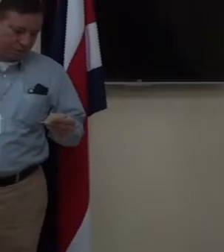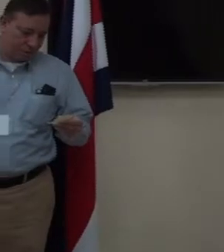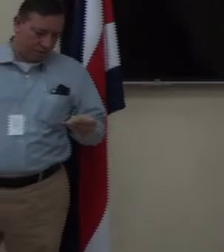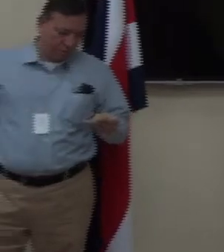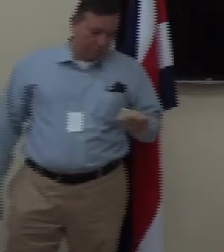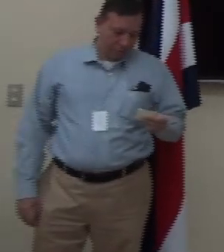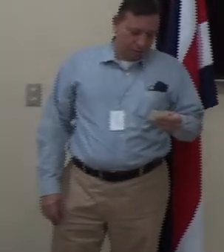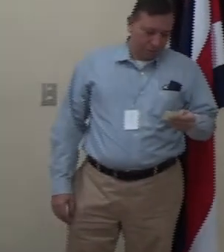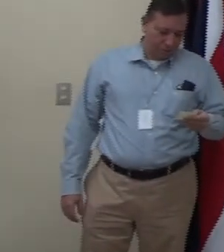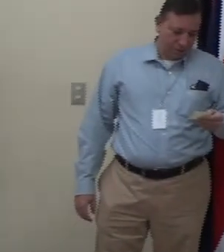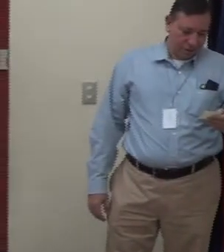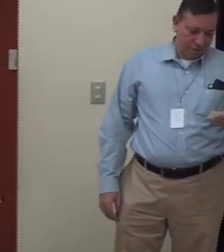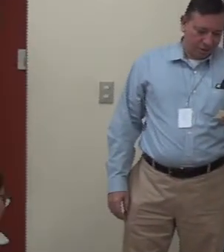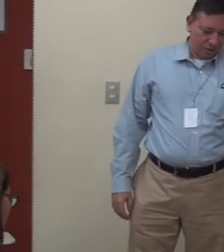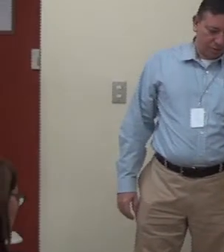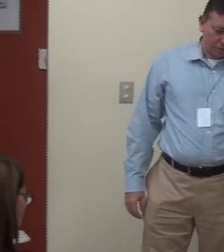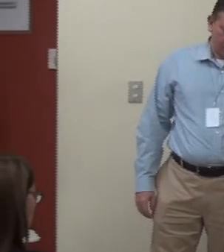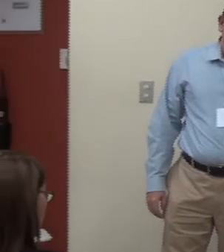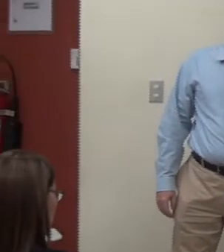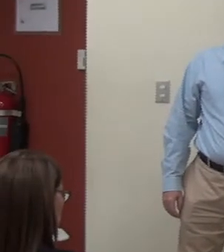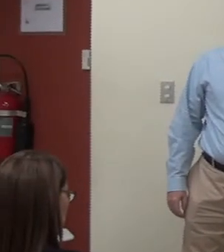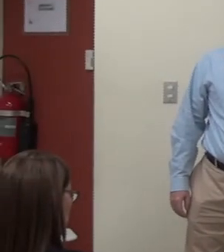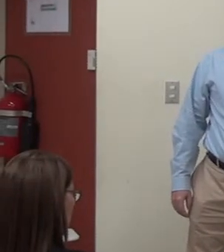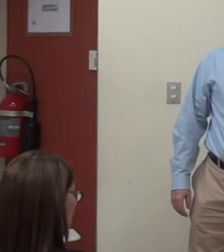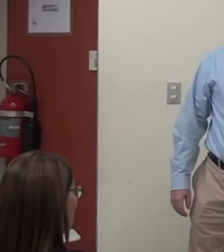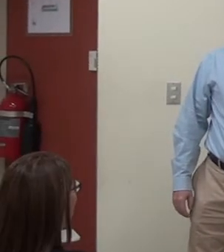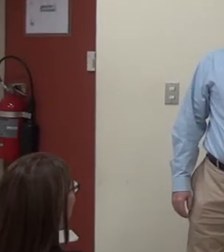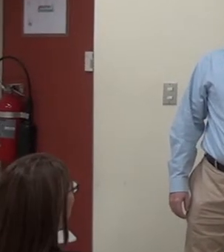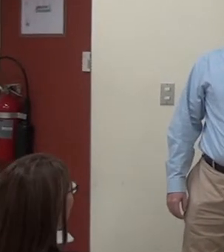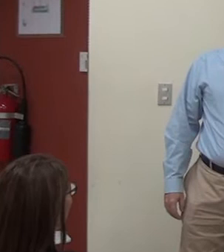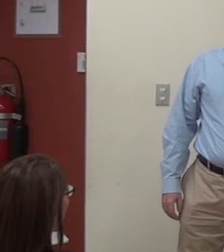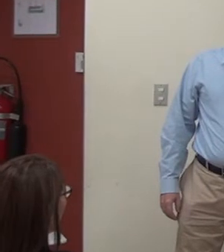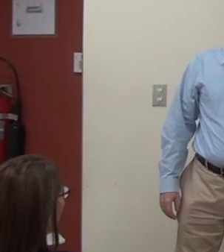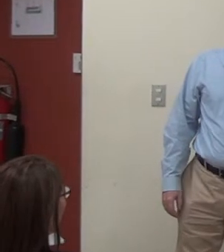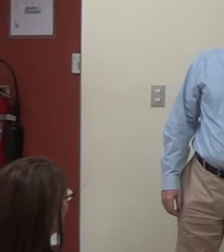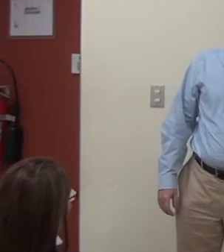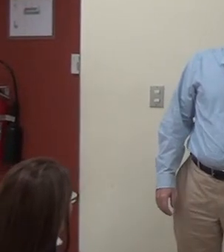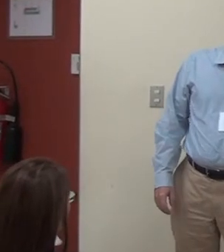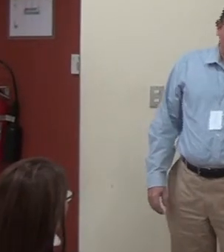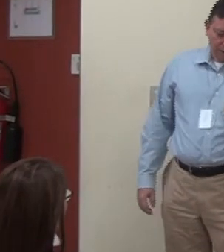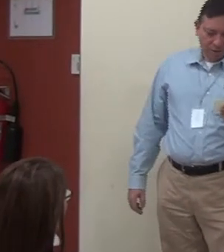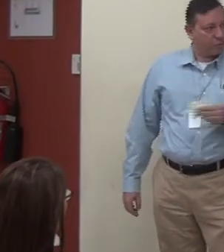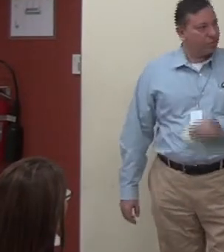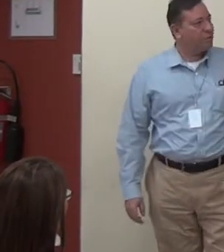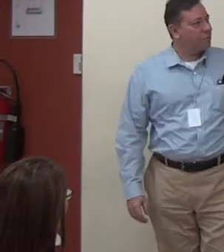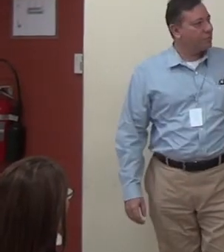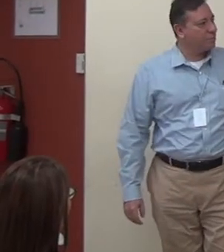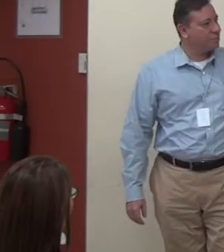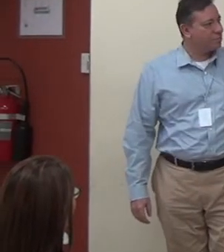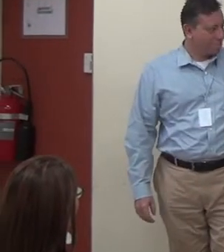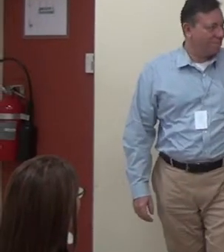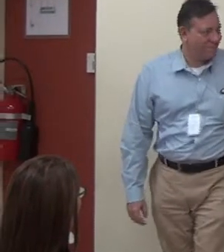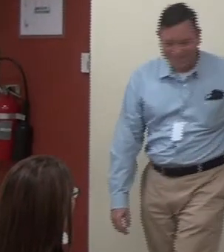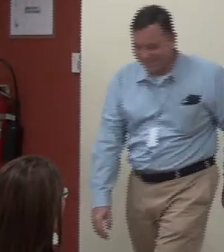Hoy tenemos el gusto de escuchar al doctor Carlos Sánchez Avendaño sobre el problema de planificación lingüística en lenguas en proceso de